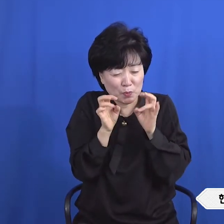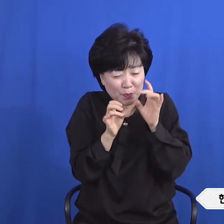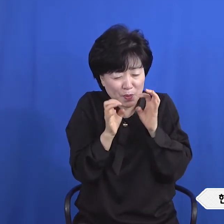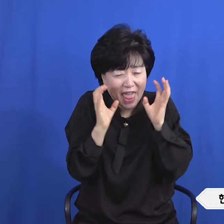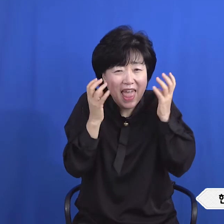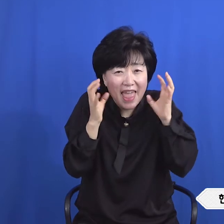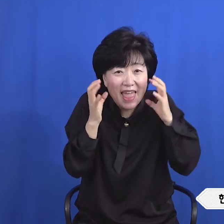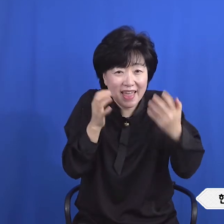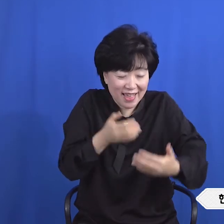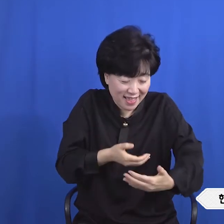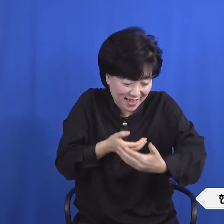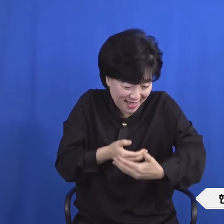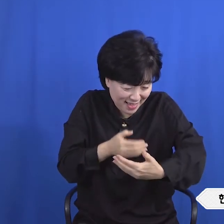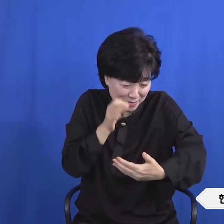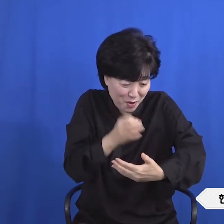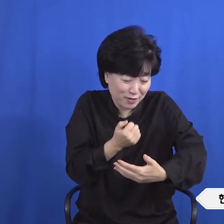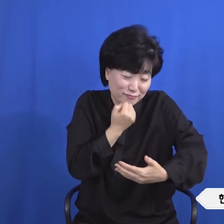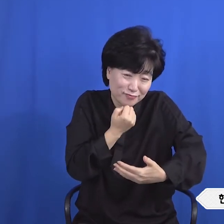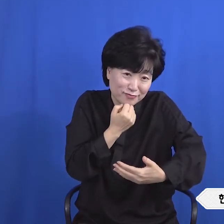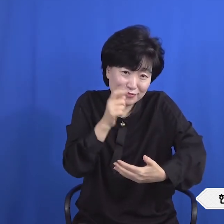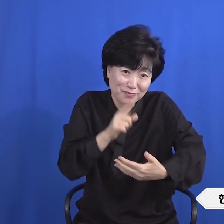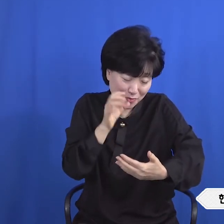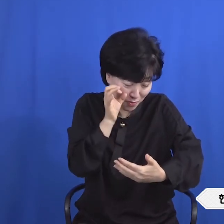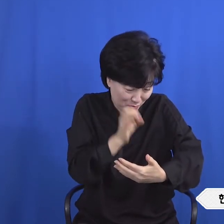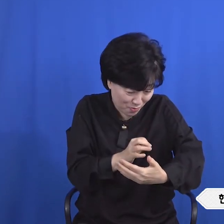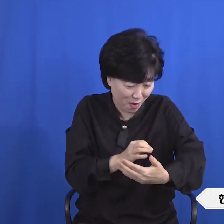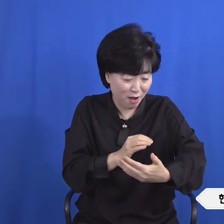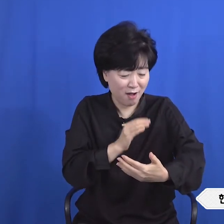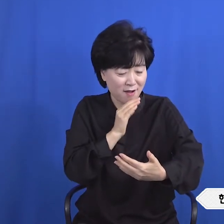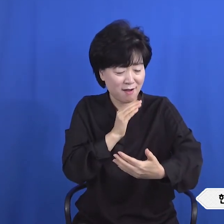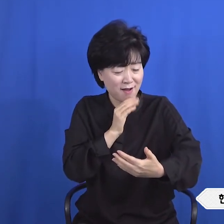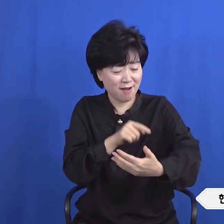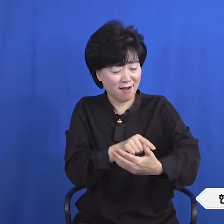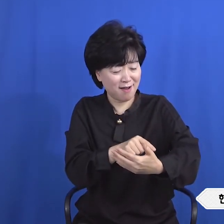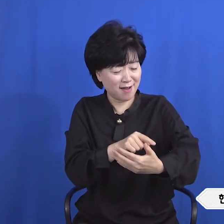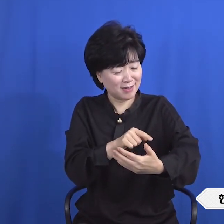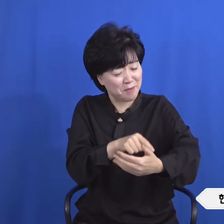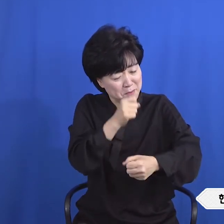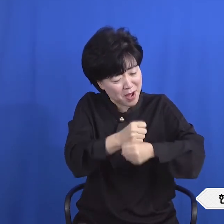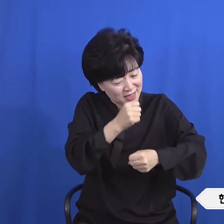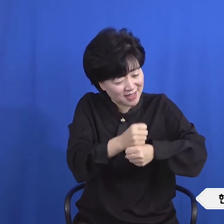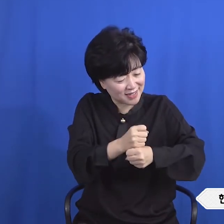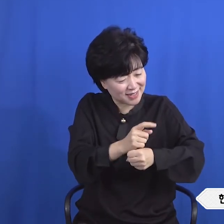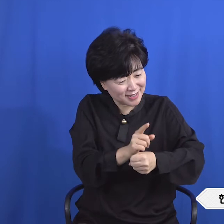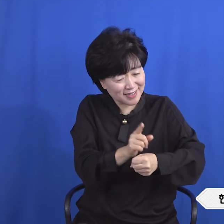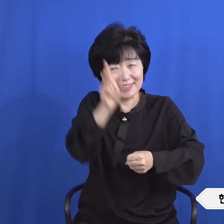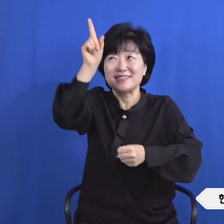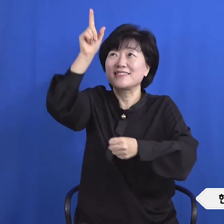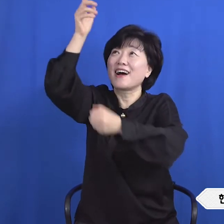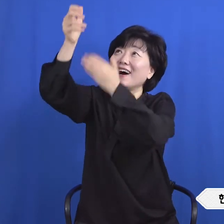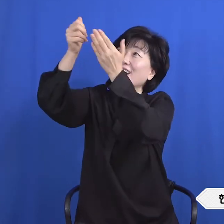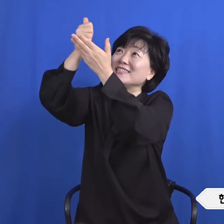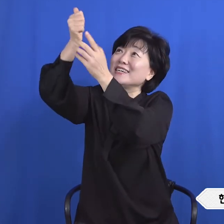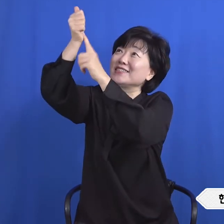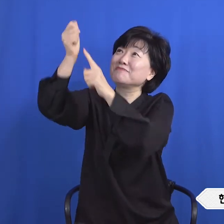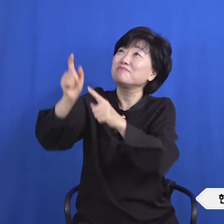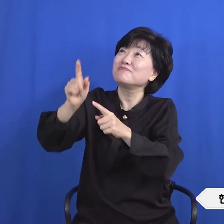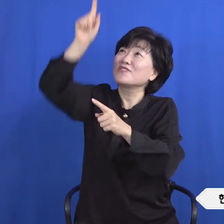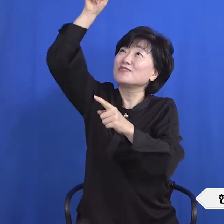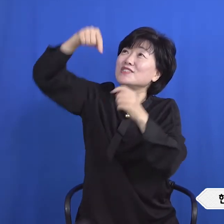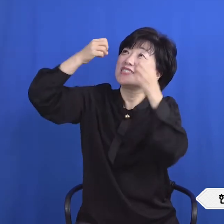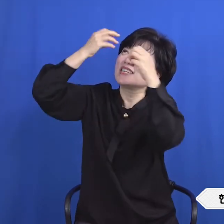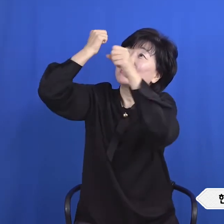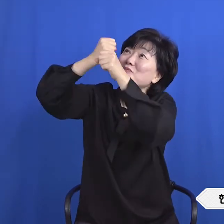꼼지락거리고 방글방글 웃는 아기를 내려다보면 야, 창조주 하나님께서 이렇게 오묘하게